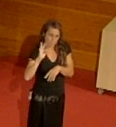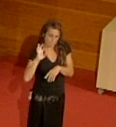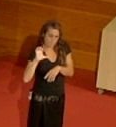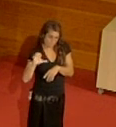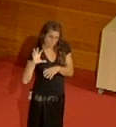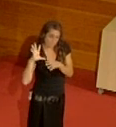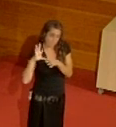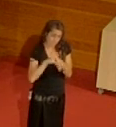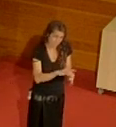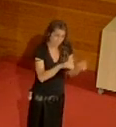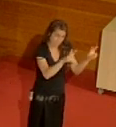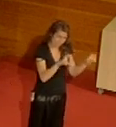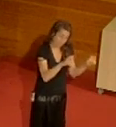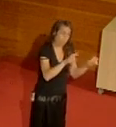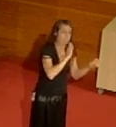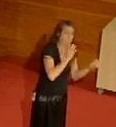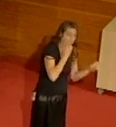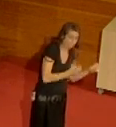etapa destinado